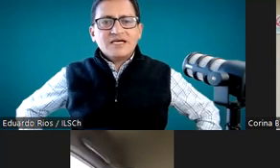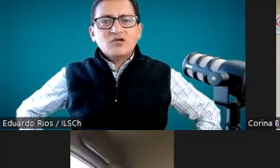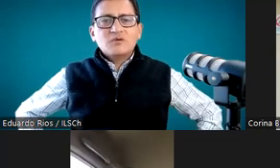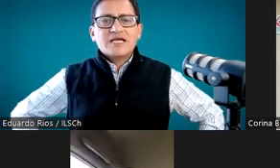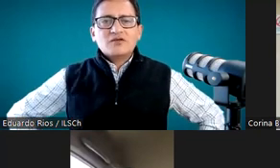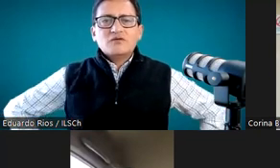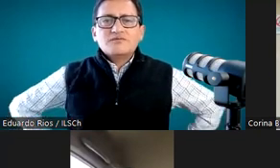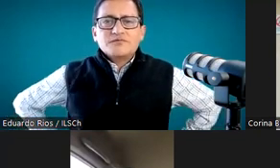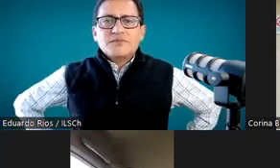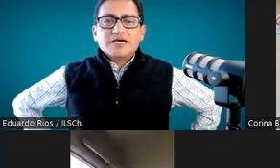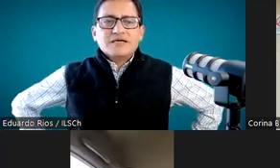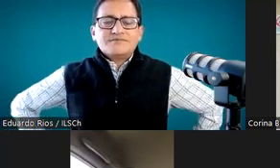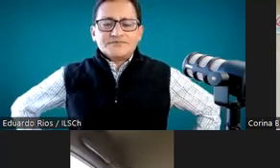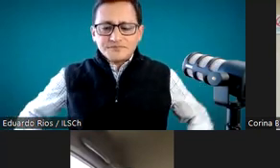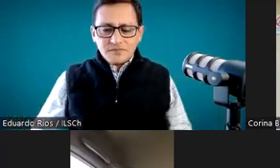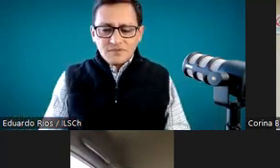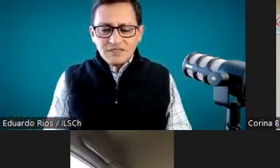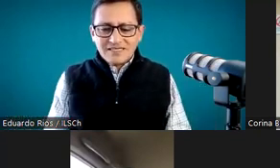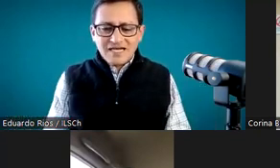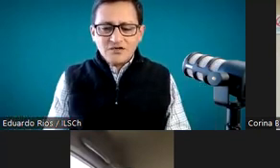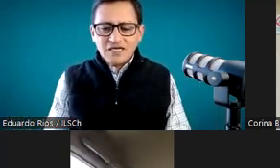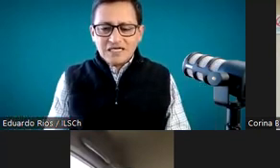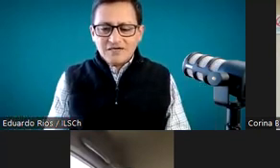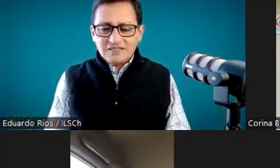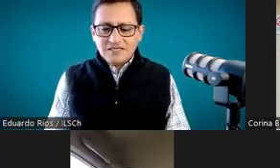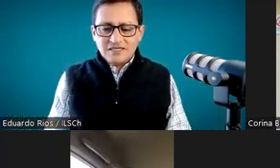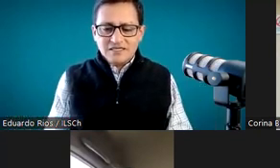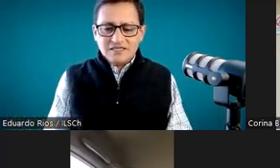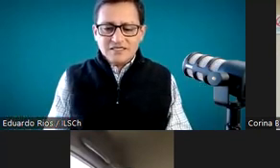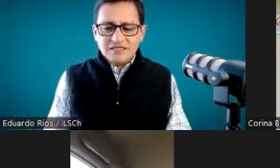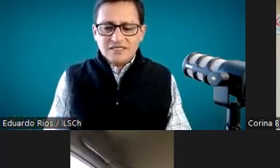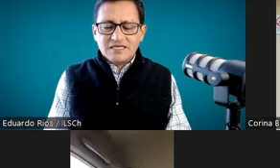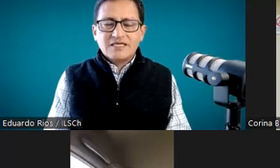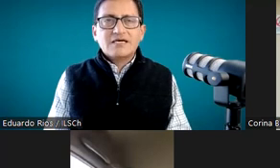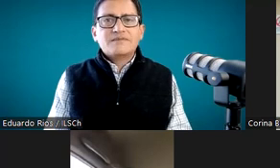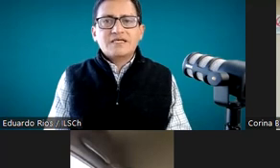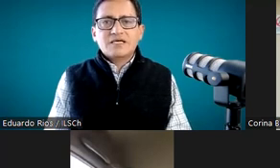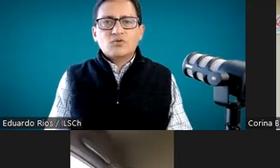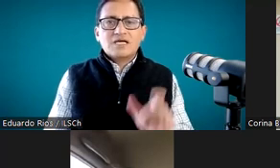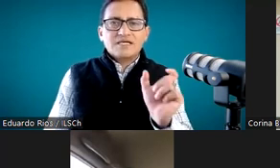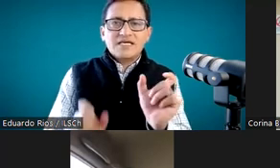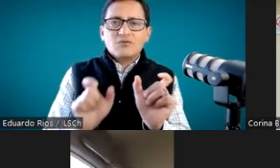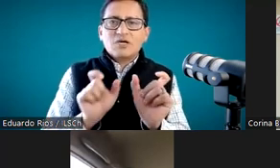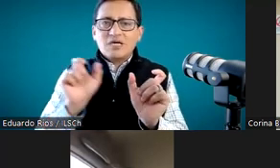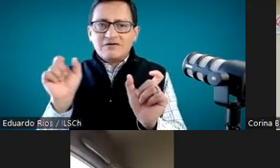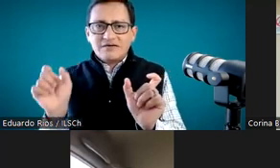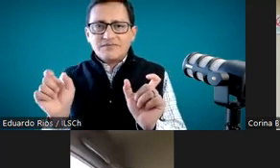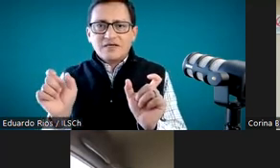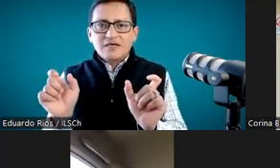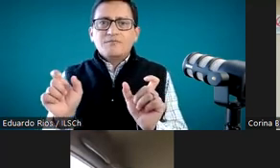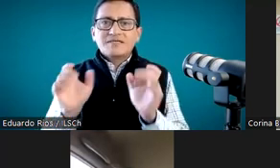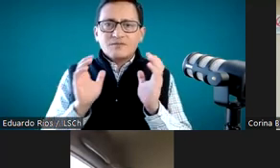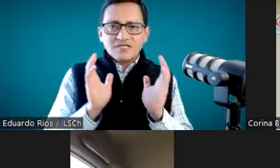ayudar a irnos preparando para sacarnos de la cabeza esta idea de que una seña igual a una